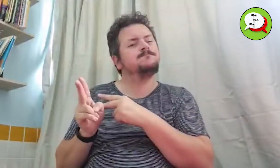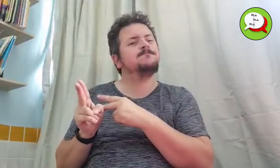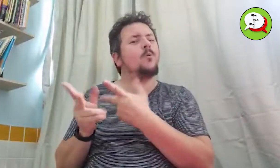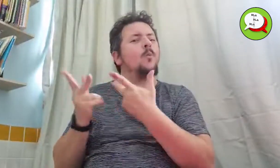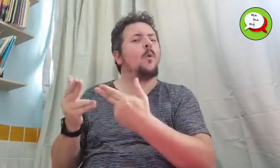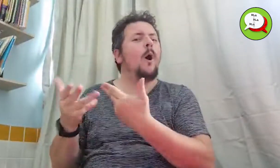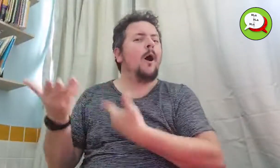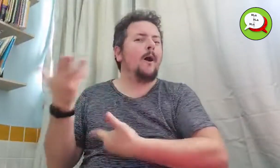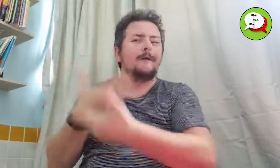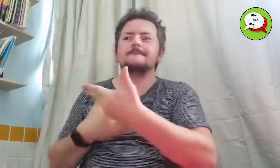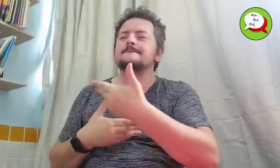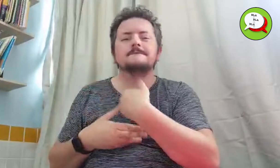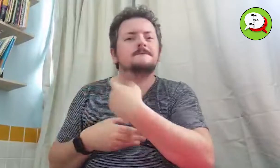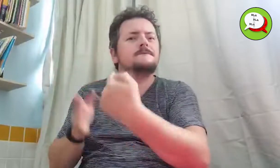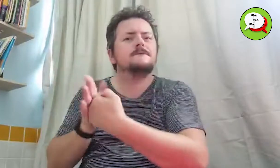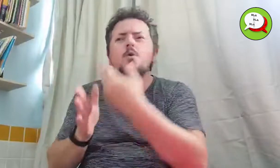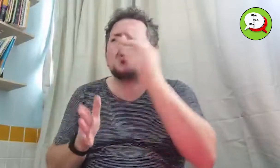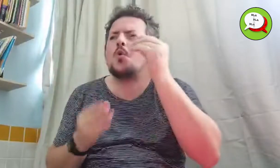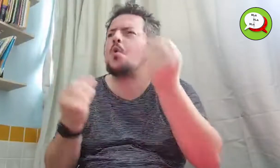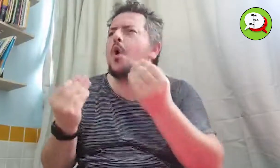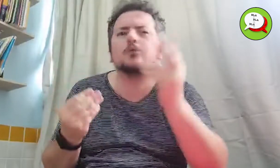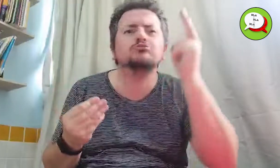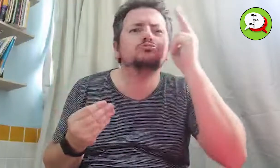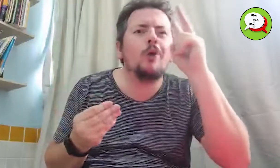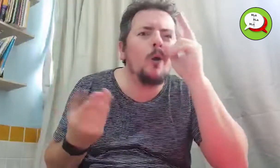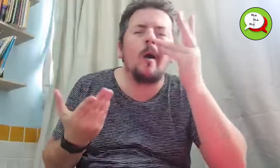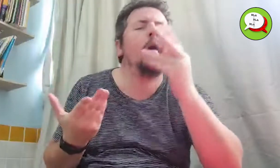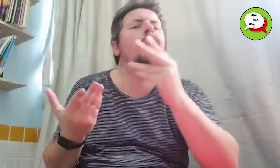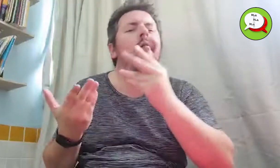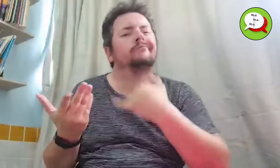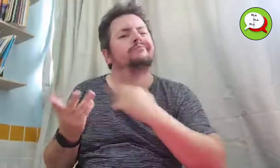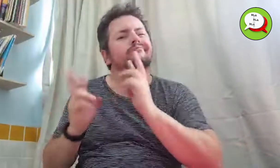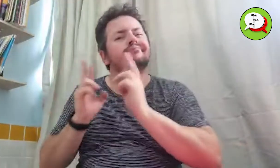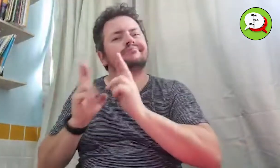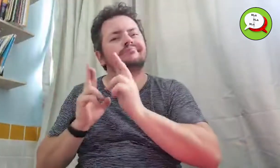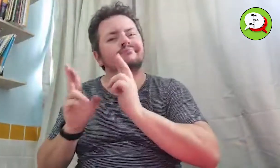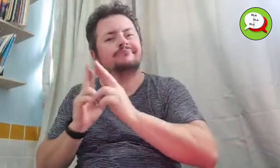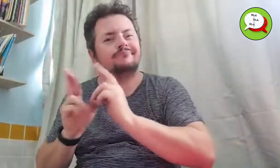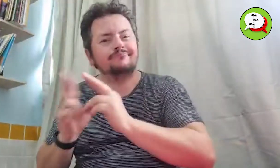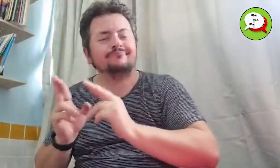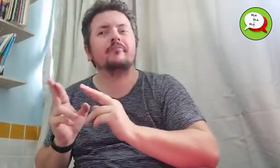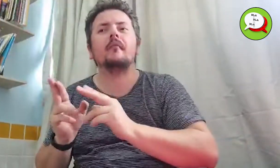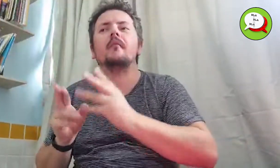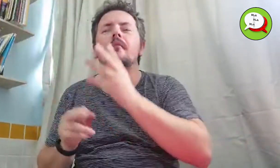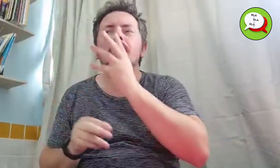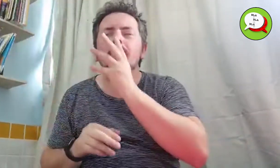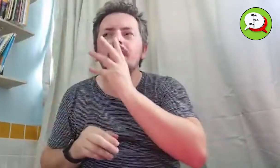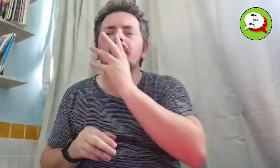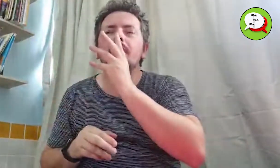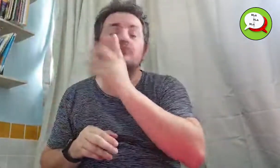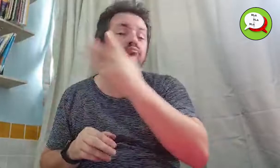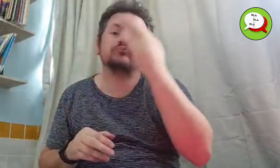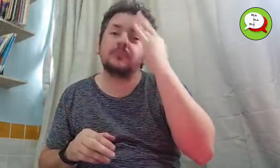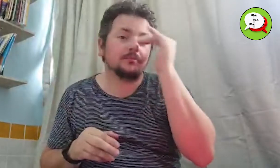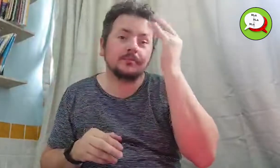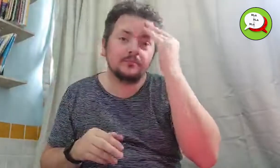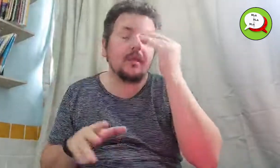mim e perguntem e interajam e sejam curiosos e saibam das informações e sejam